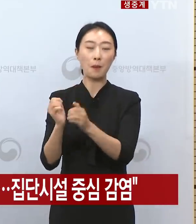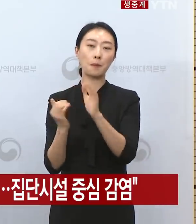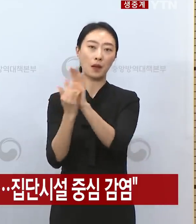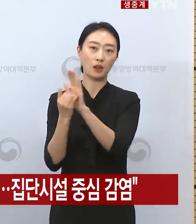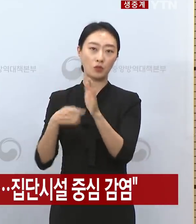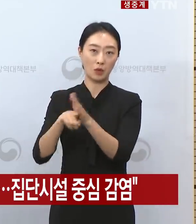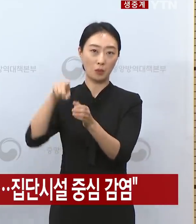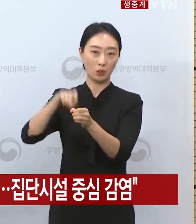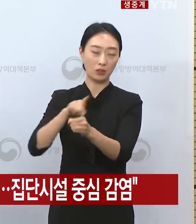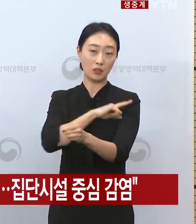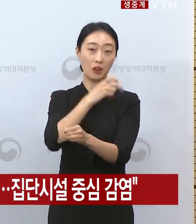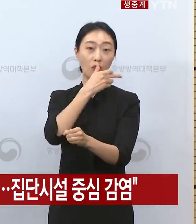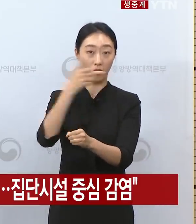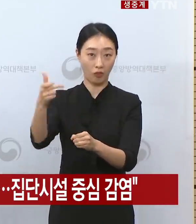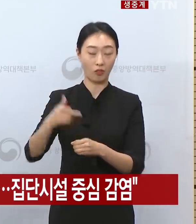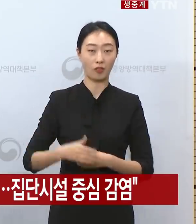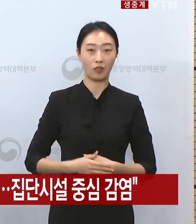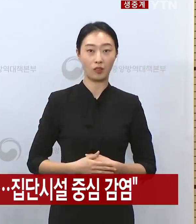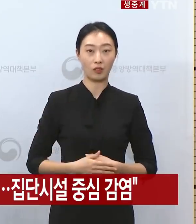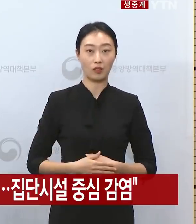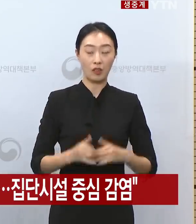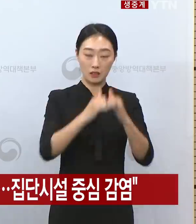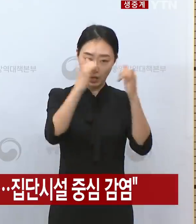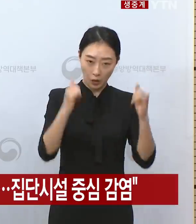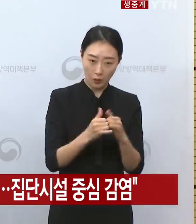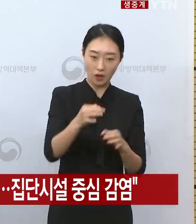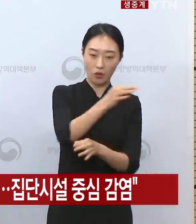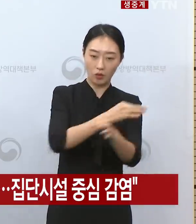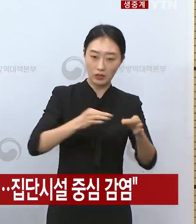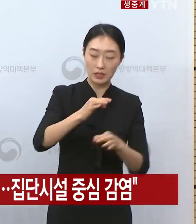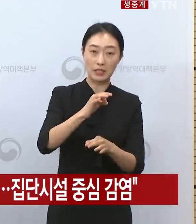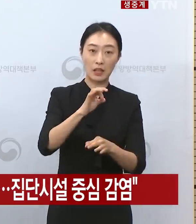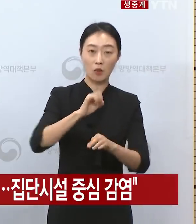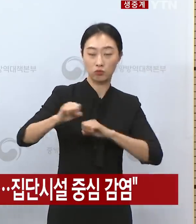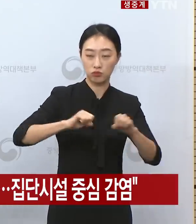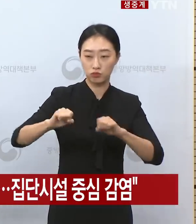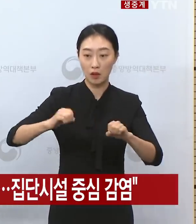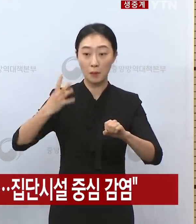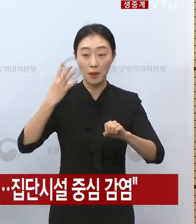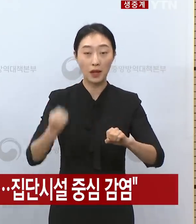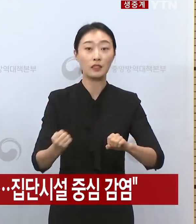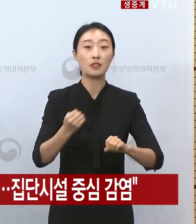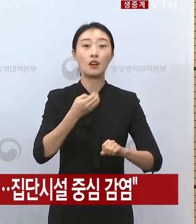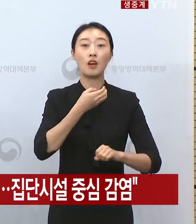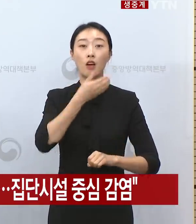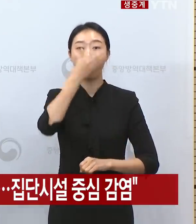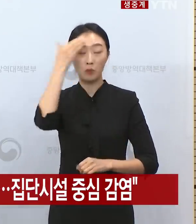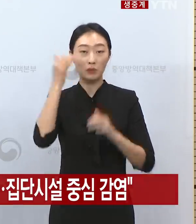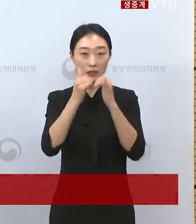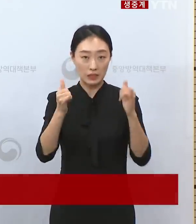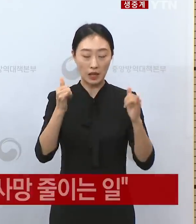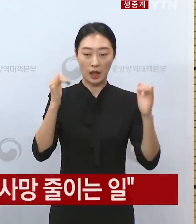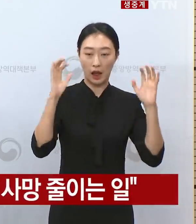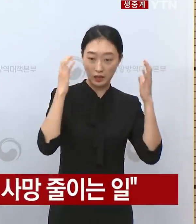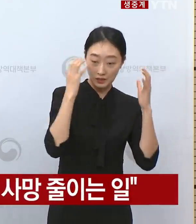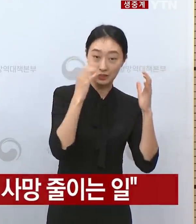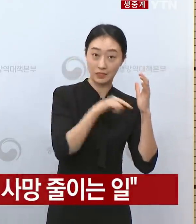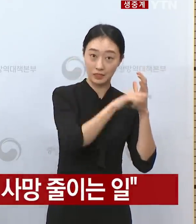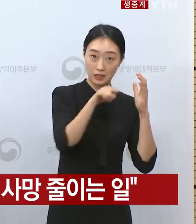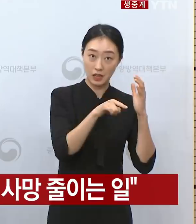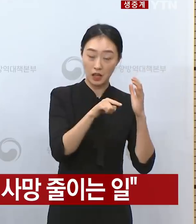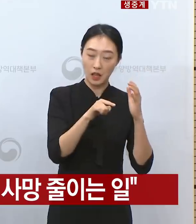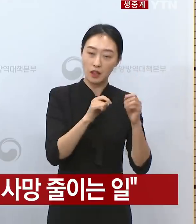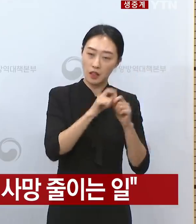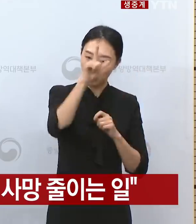것입니다. 특히 사회경제적인 활동이 활발한 성인 그리고 학령기 아동 등은 대부분은